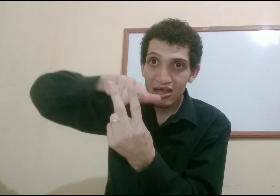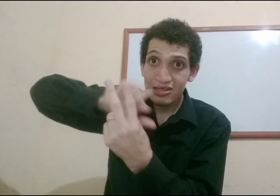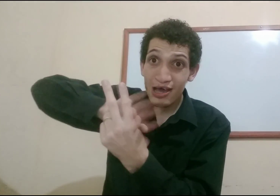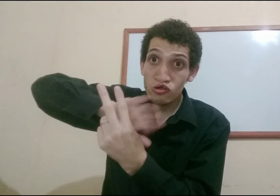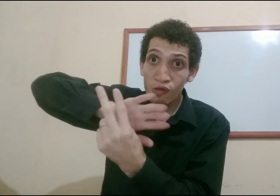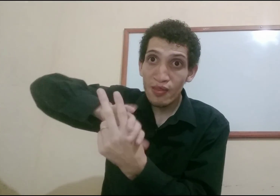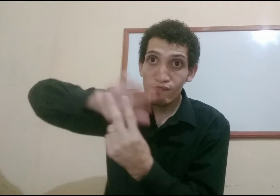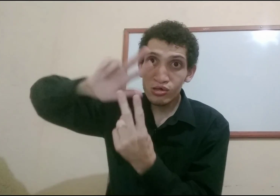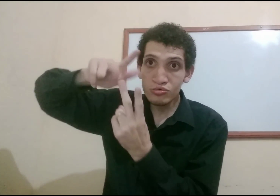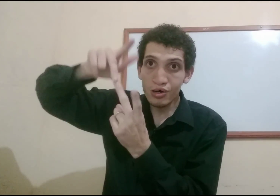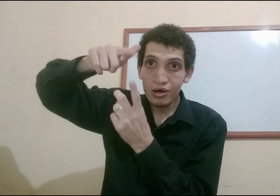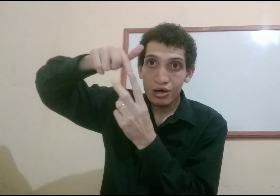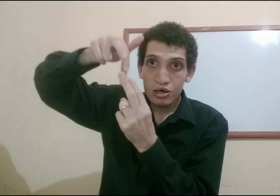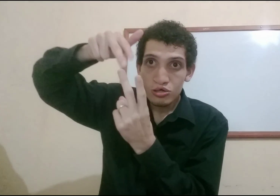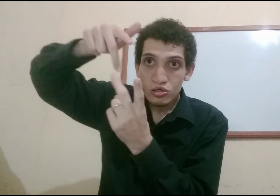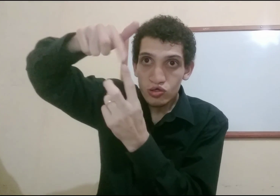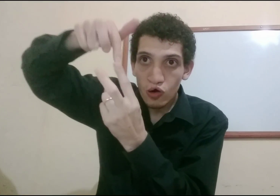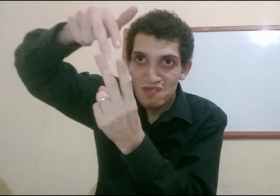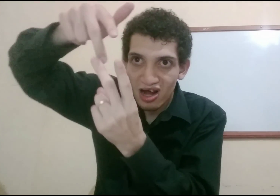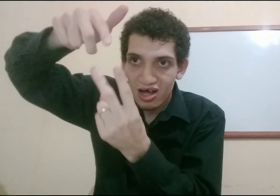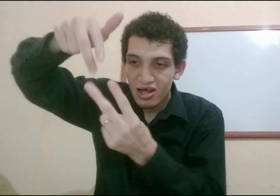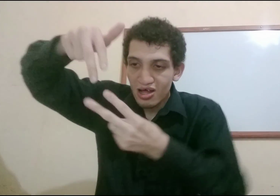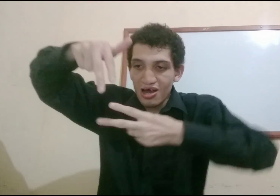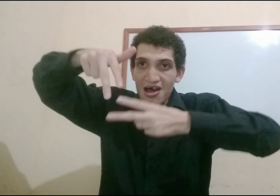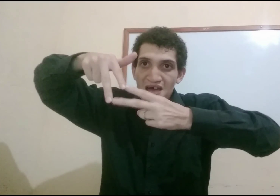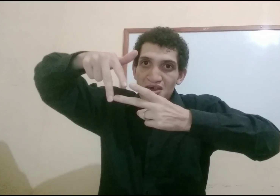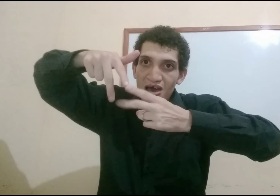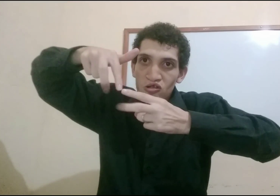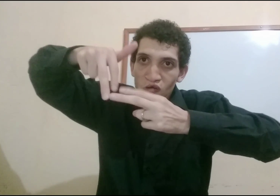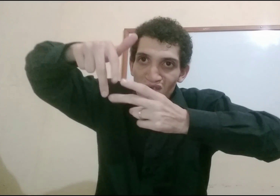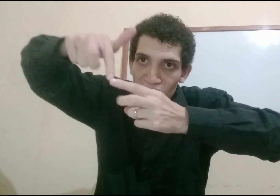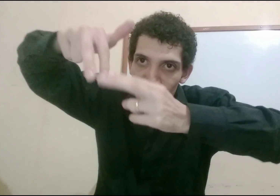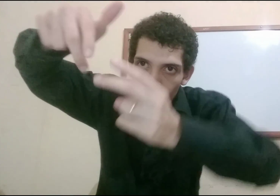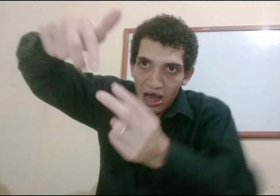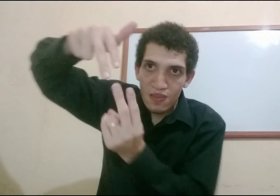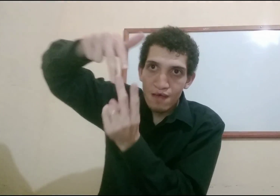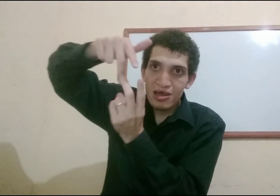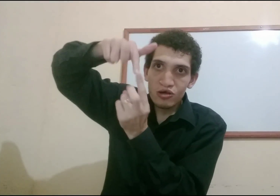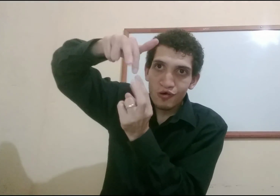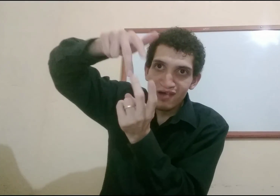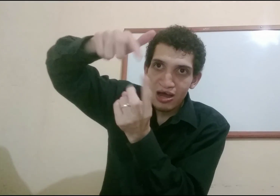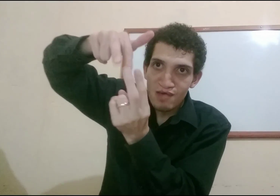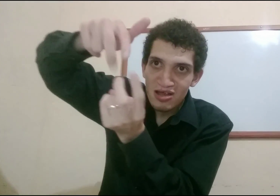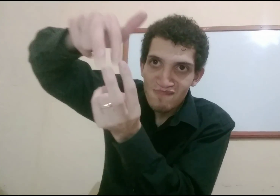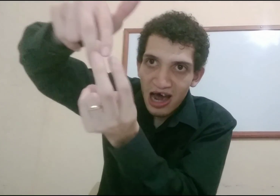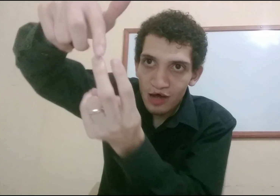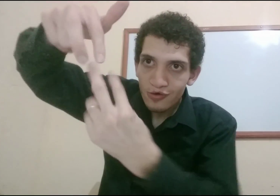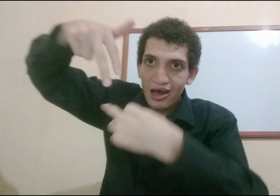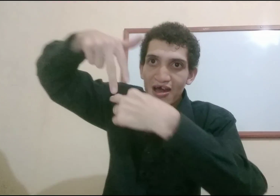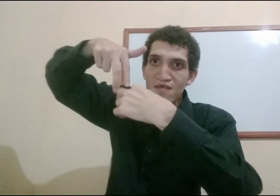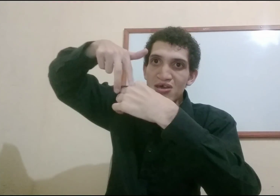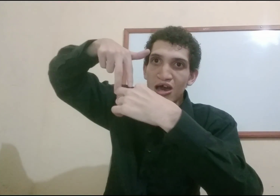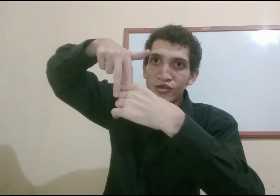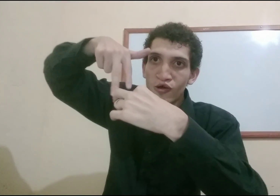é a sombra da pessoa. Sombra. Às vezes a sombra anda de lado, às vezes a sombra anda bem baixo, às vezes a sombra